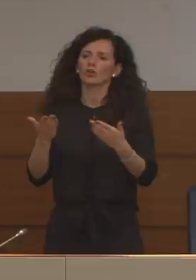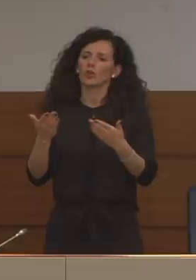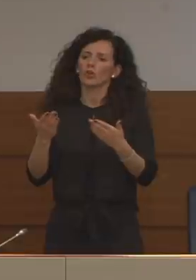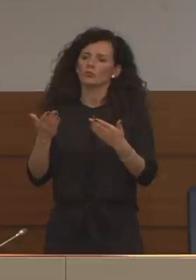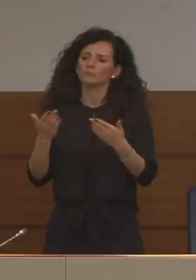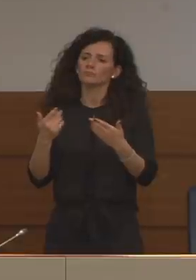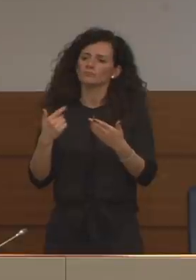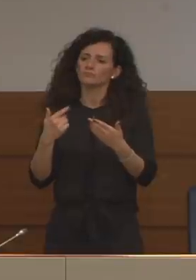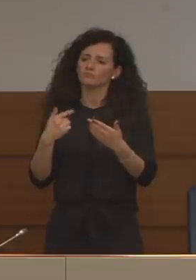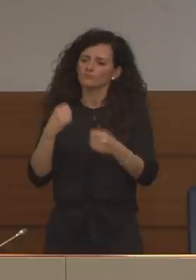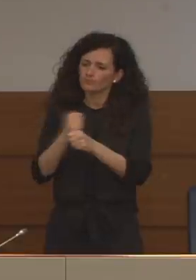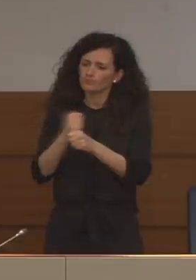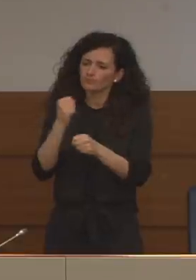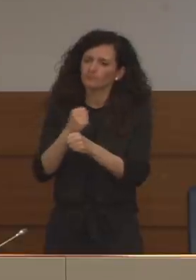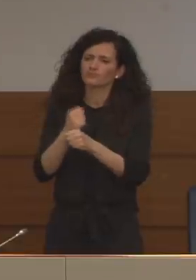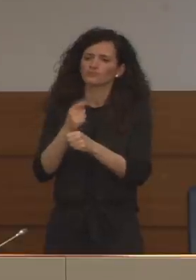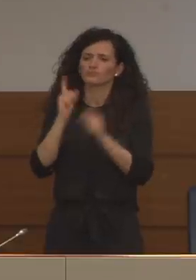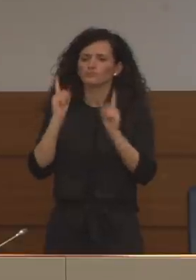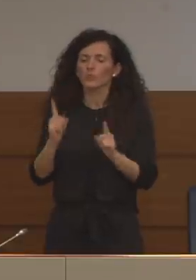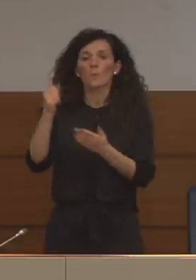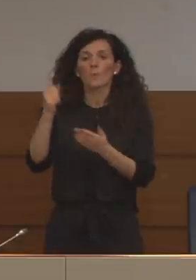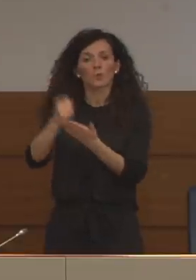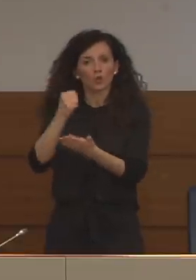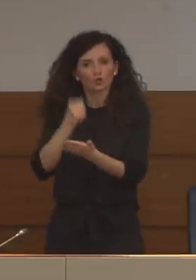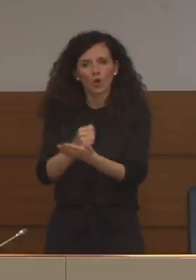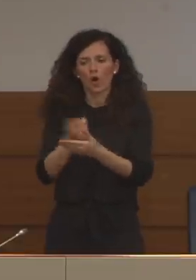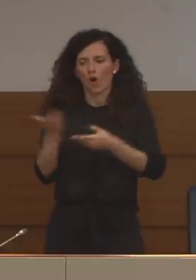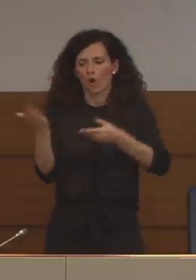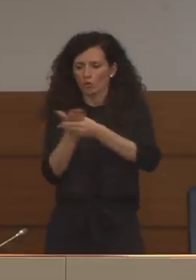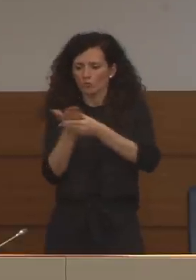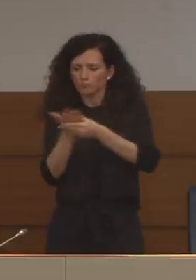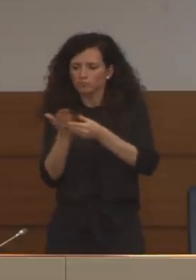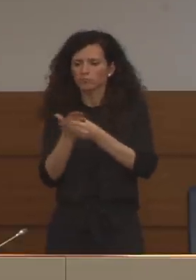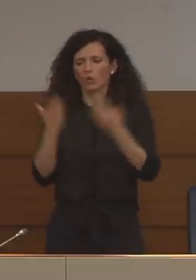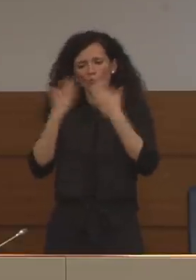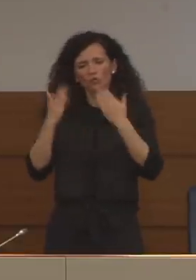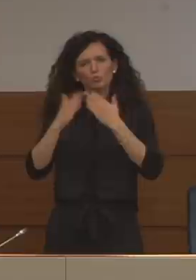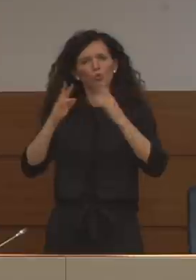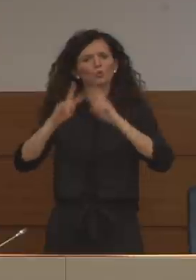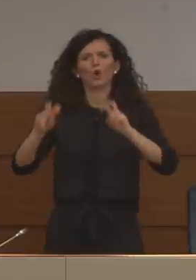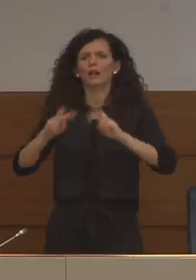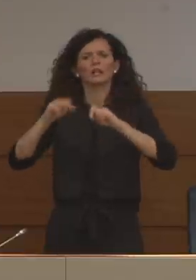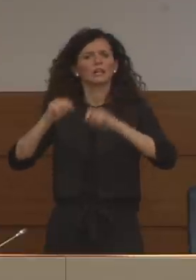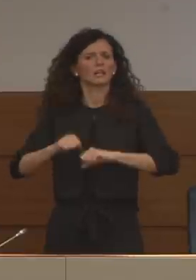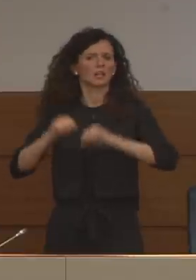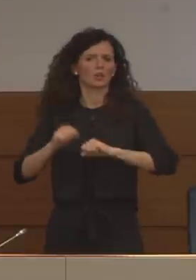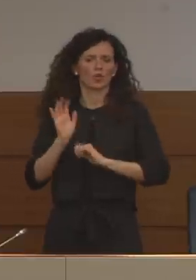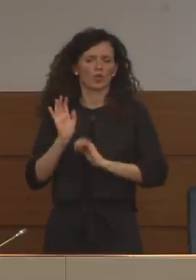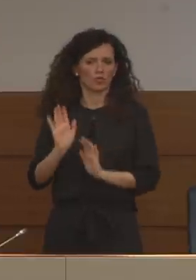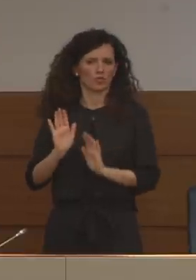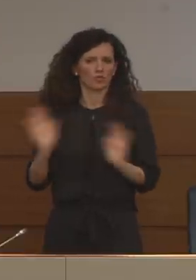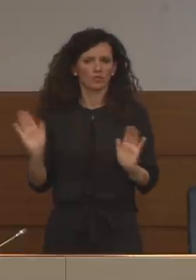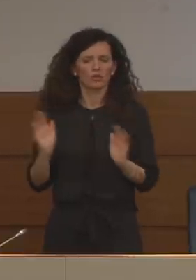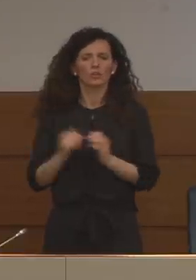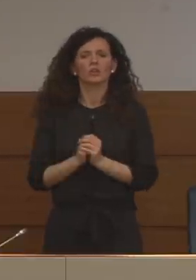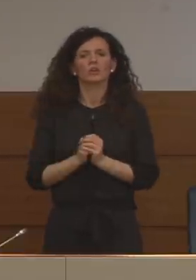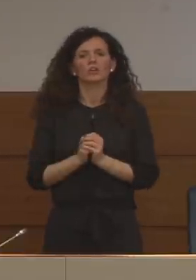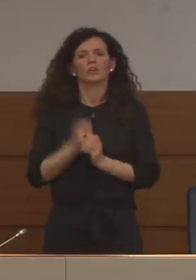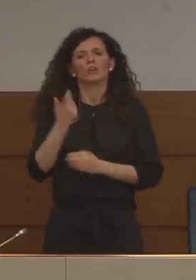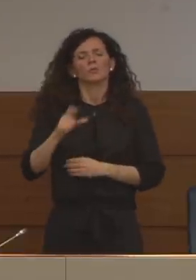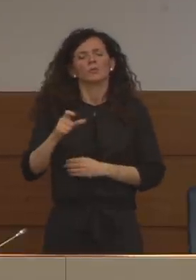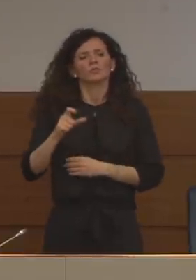di protocolli e di studi clinici perché siamo straordinariamente